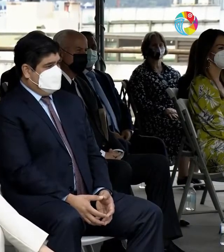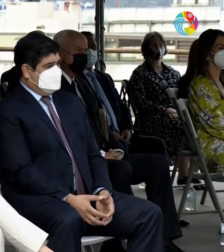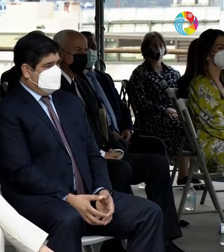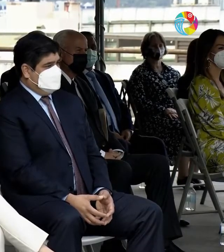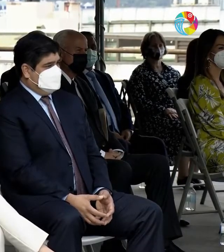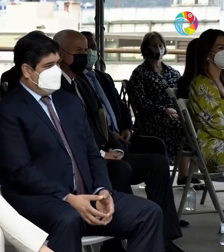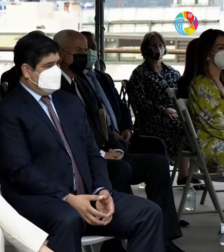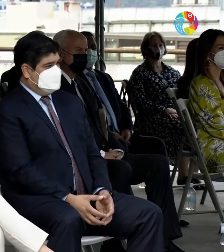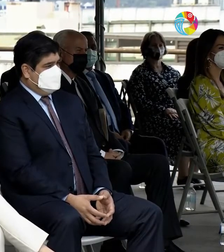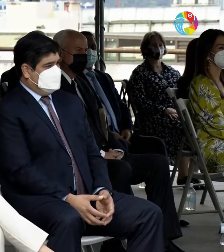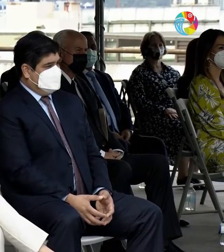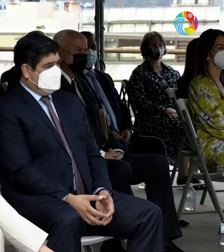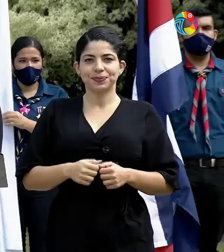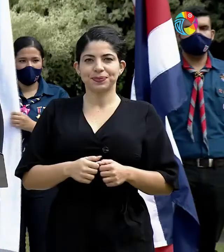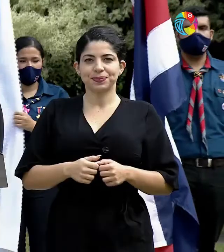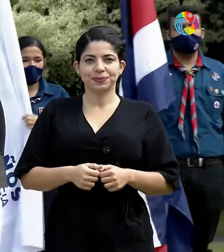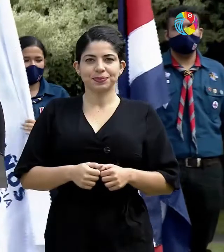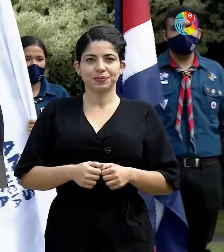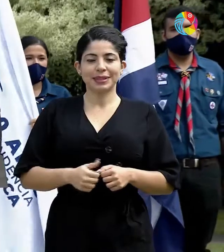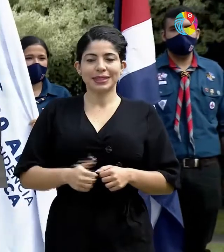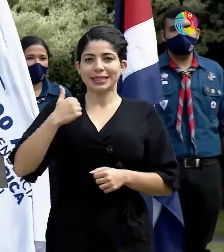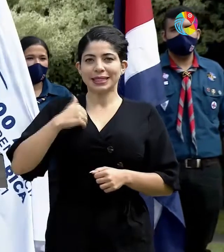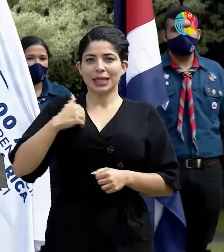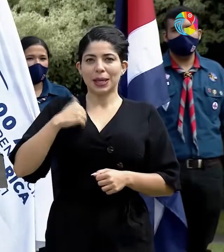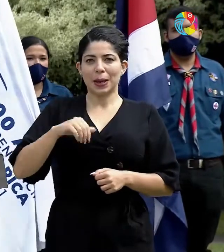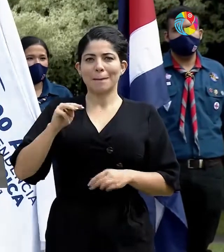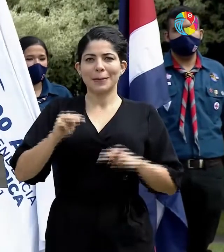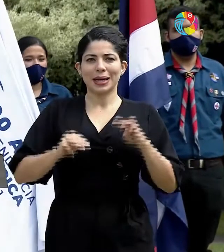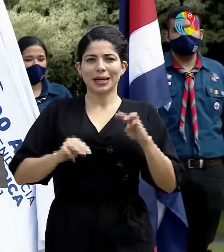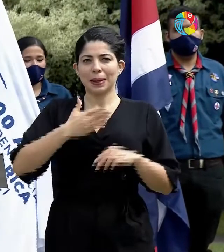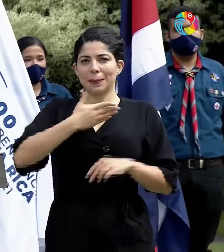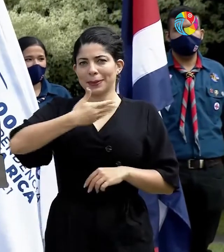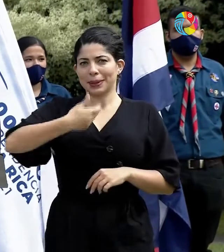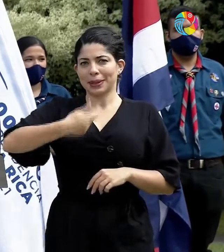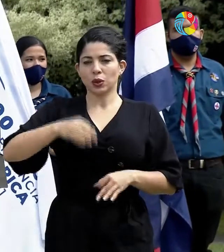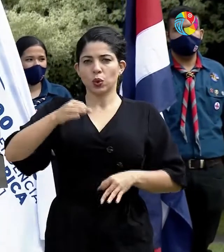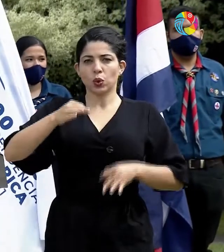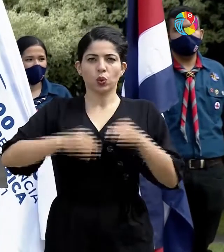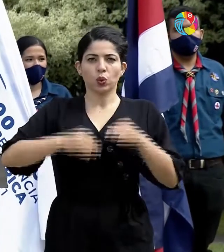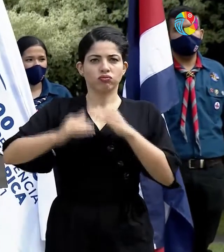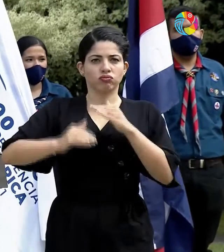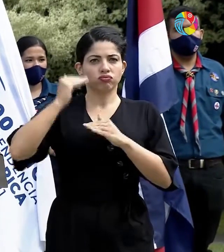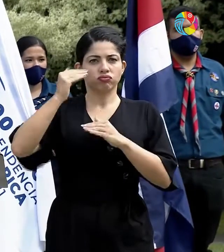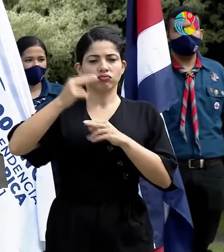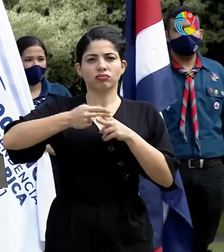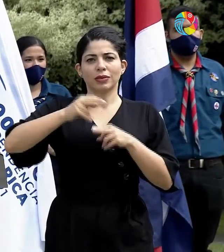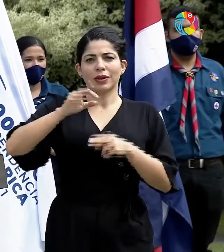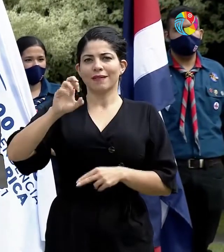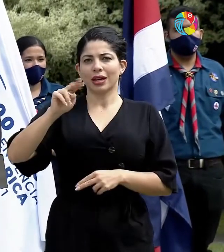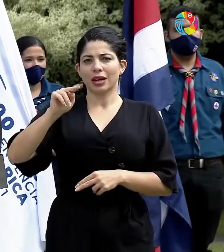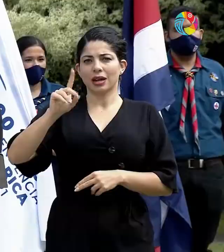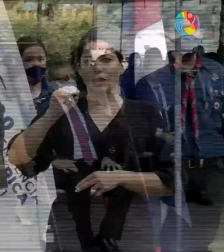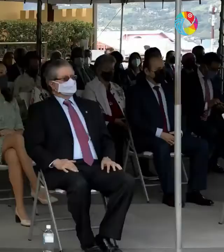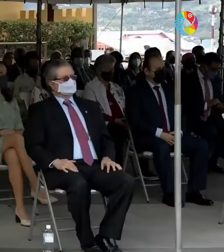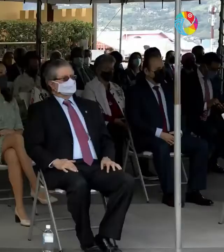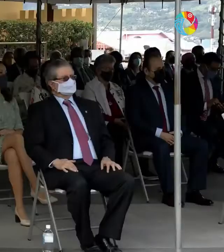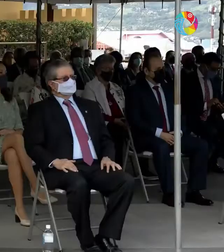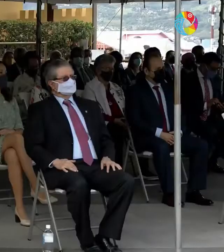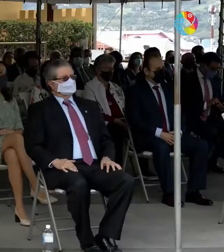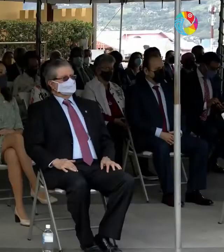doña Claudia Dobles Camargo, el señor magistrado presidente de la Corte Suprema de Justicia, señor Fernando Cruz,